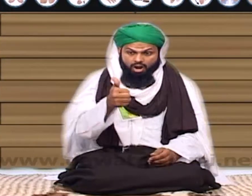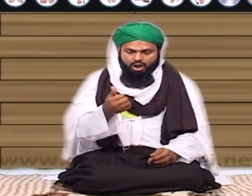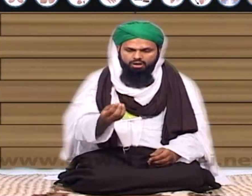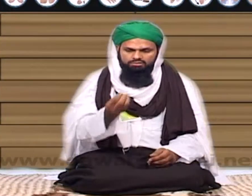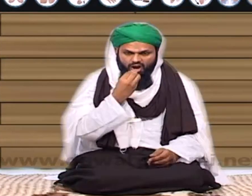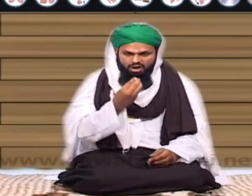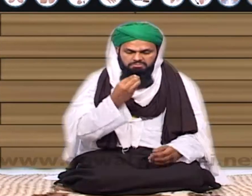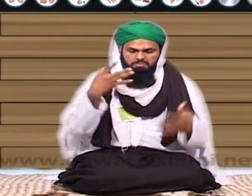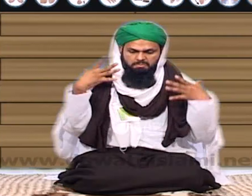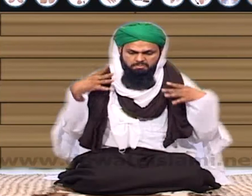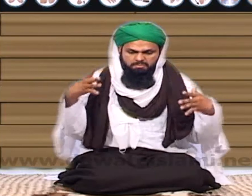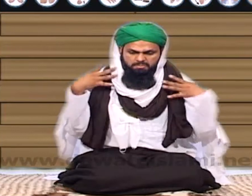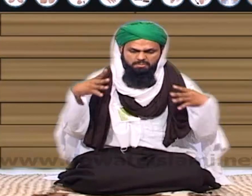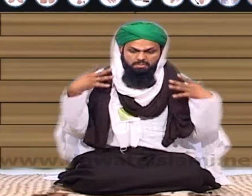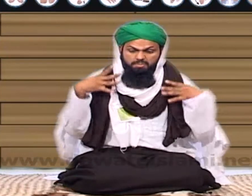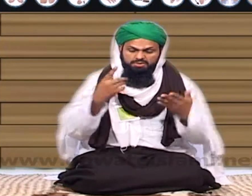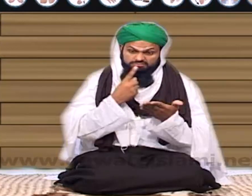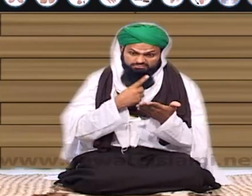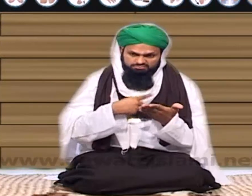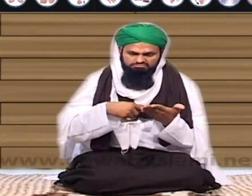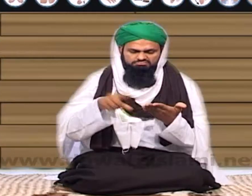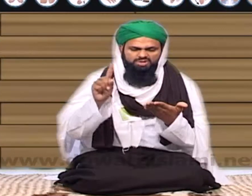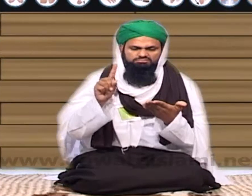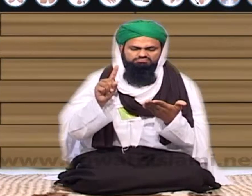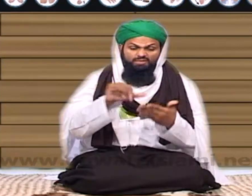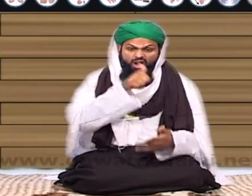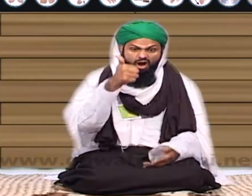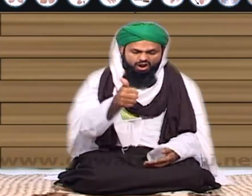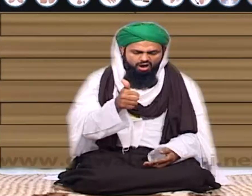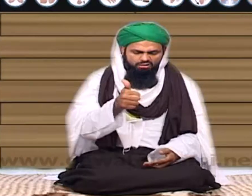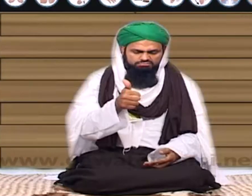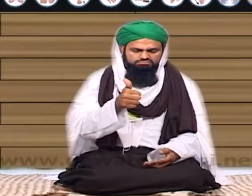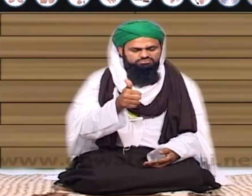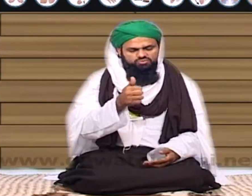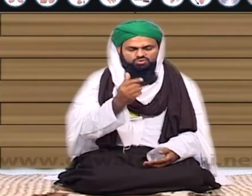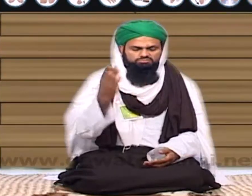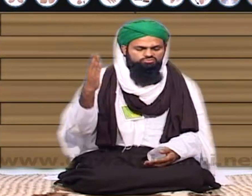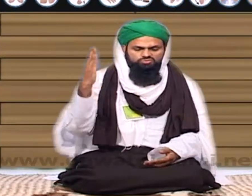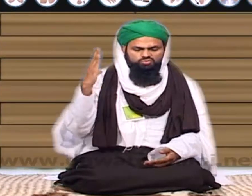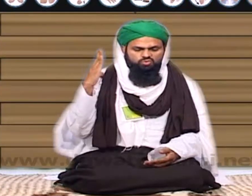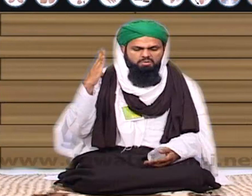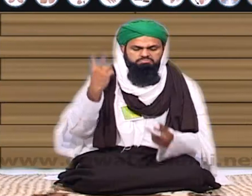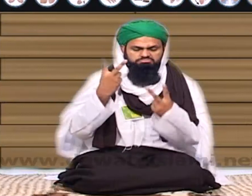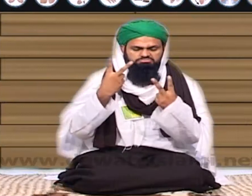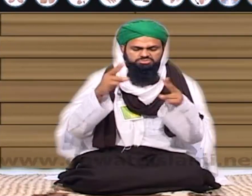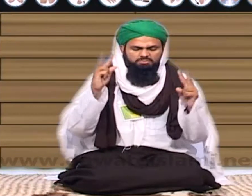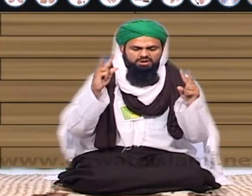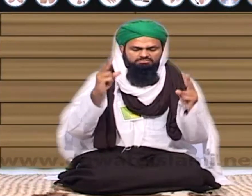حلال طریقے سے سارے اصولوں کو برقرار رکھتے ہوئے حلال طریقے سے روزی کما رہا ہے